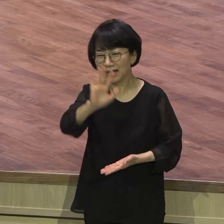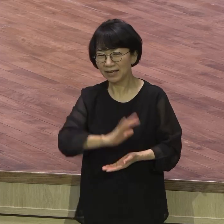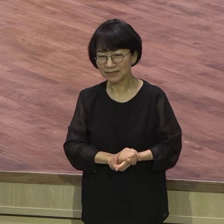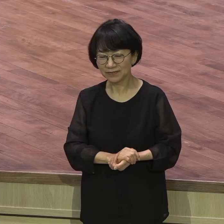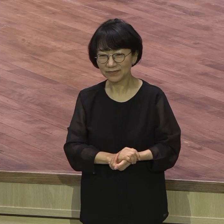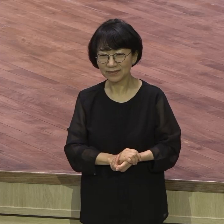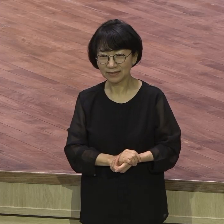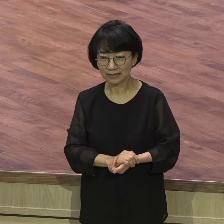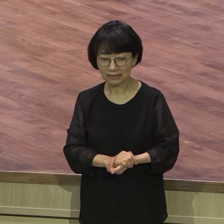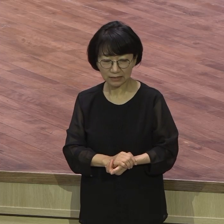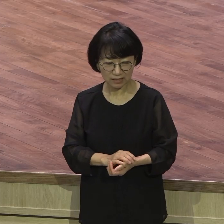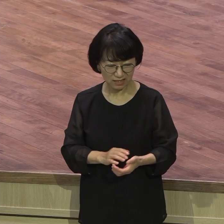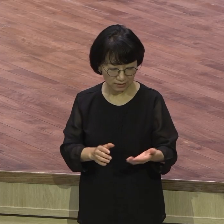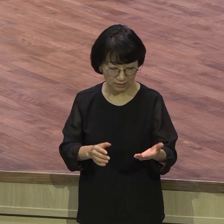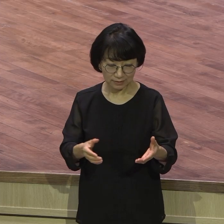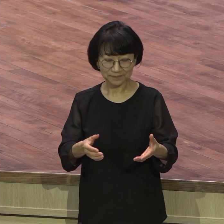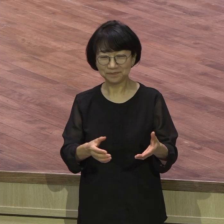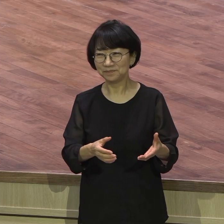깨끗하면 설 수가 없어